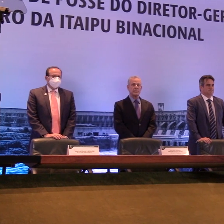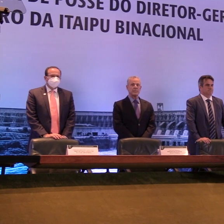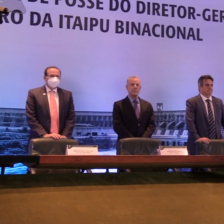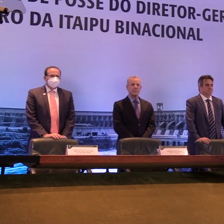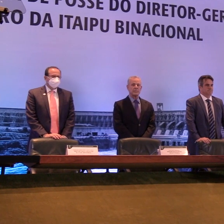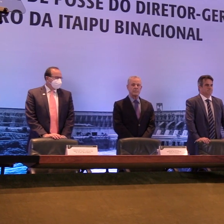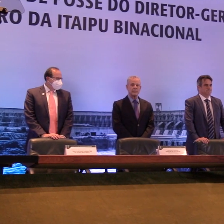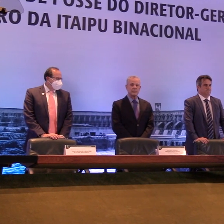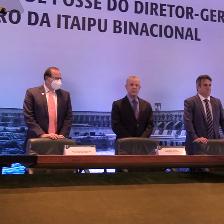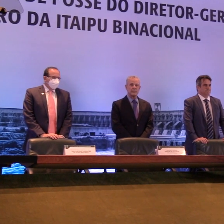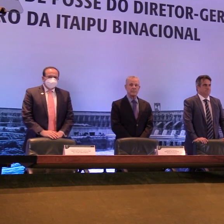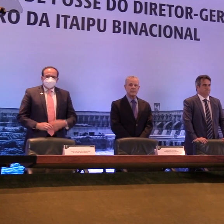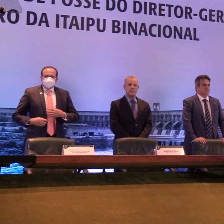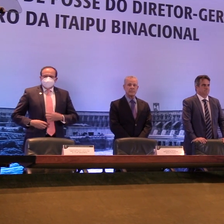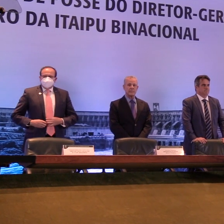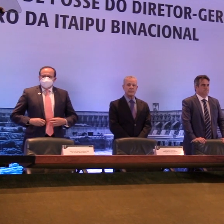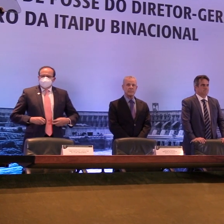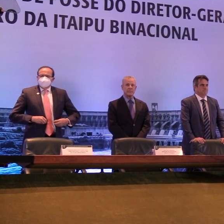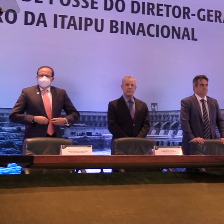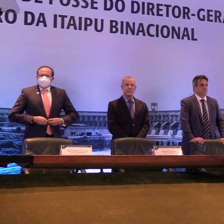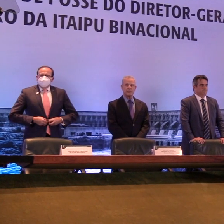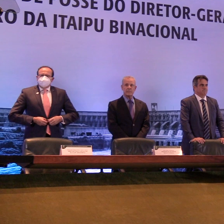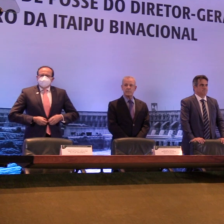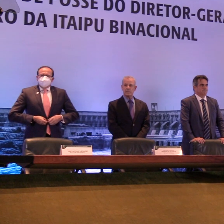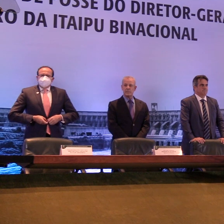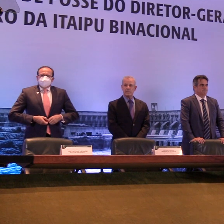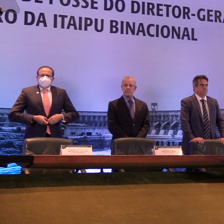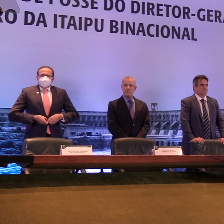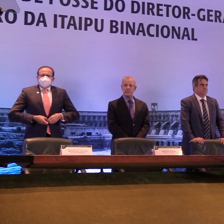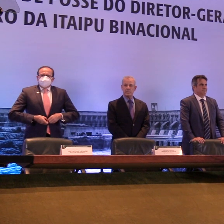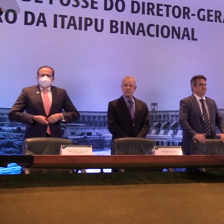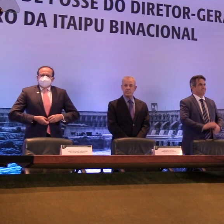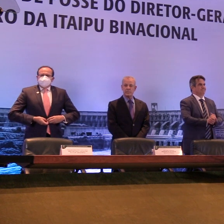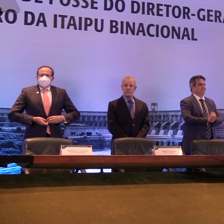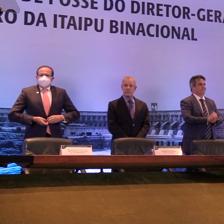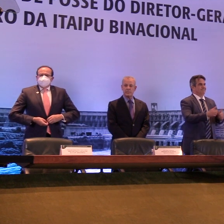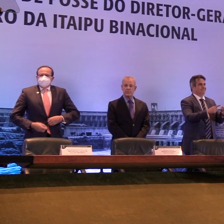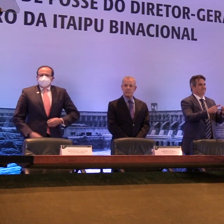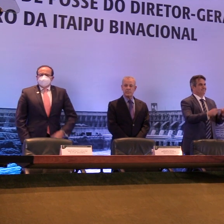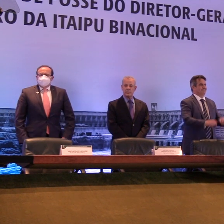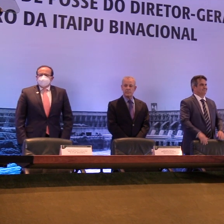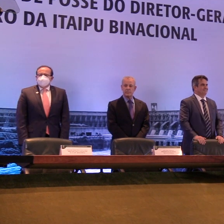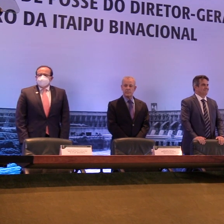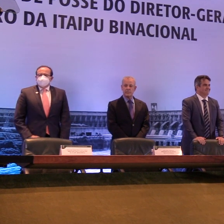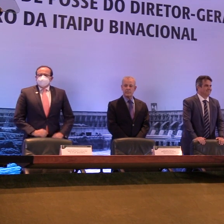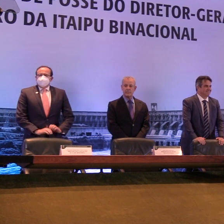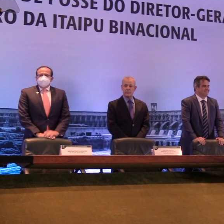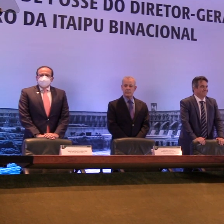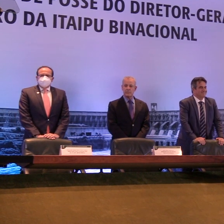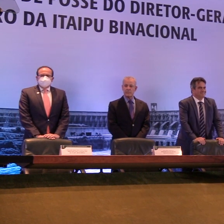Relações Exteriores e conselheiro da Itaipu Binacional, embaixador Fernando Simas Magalhães.